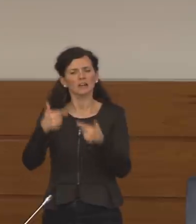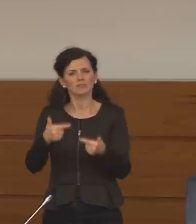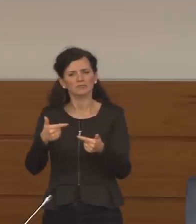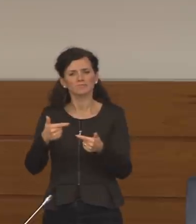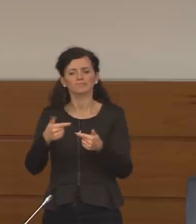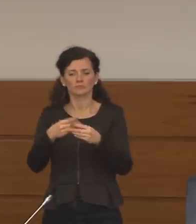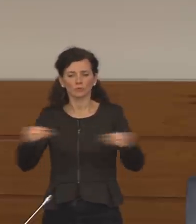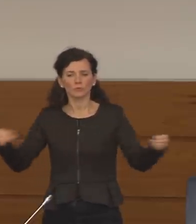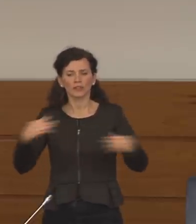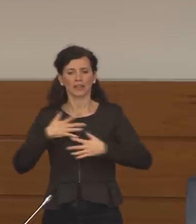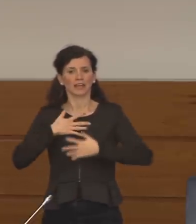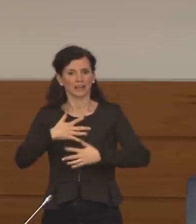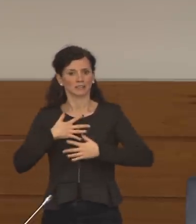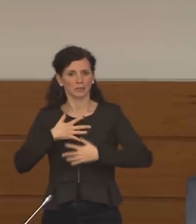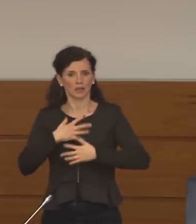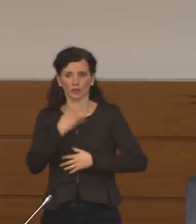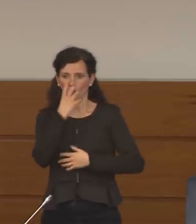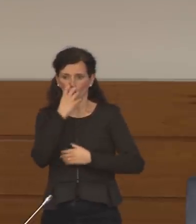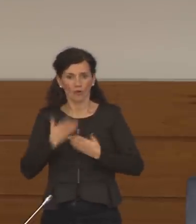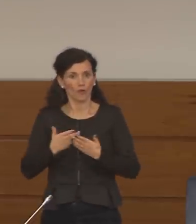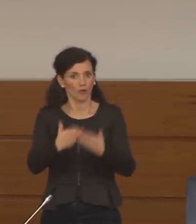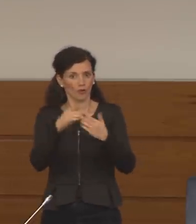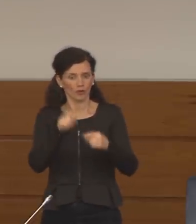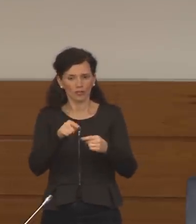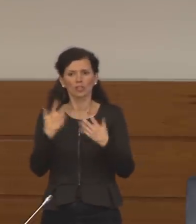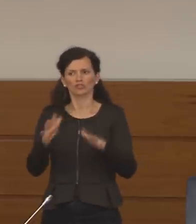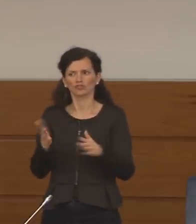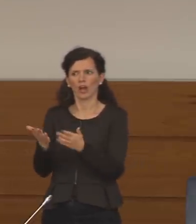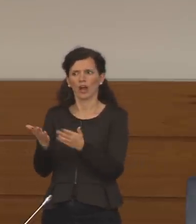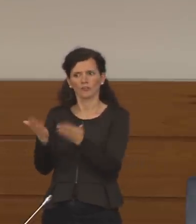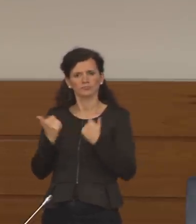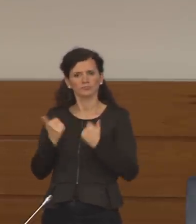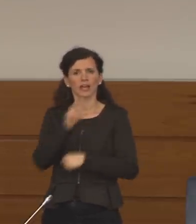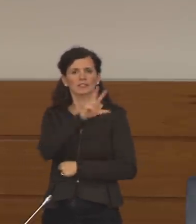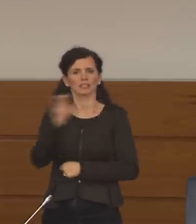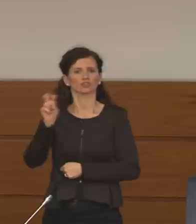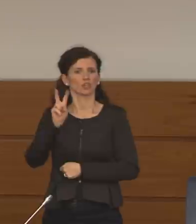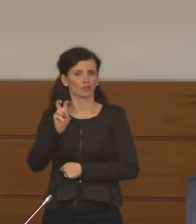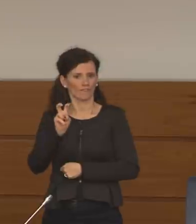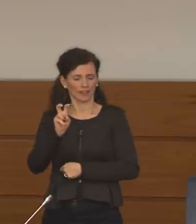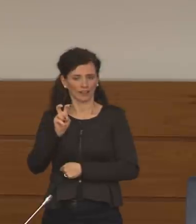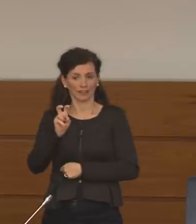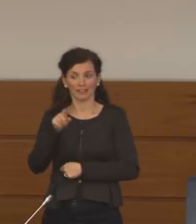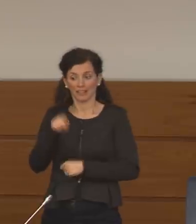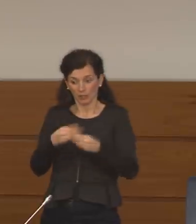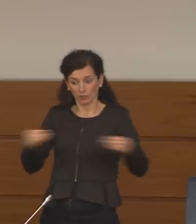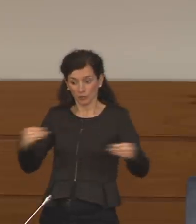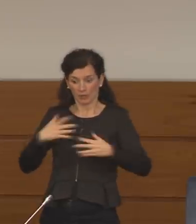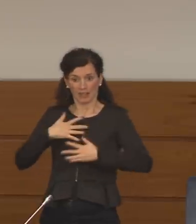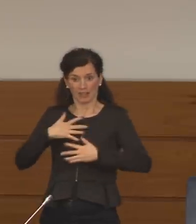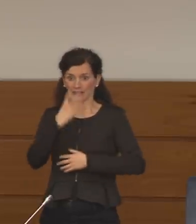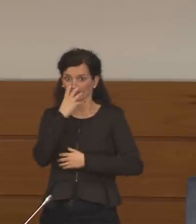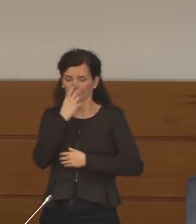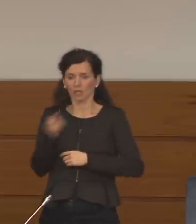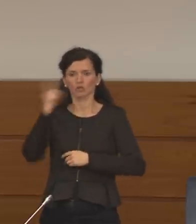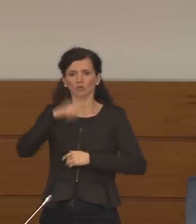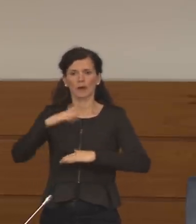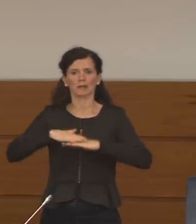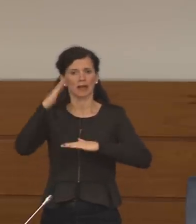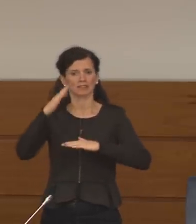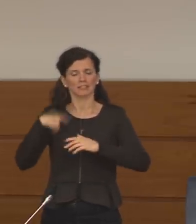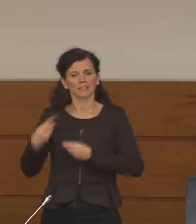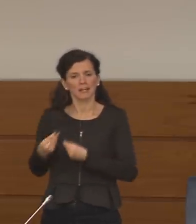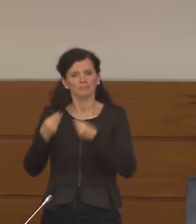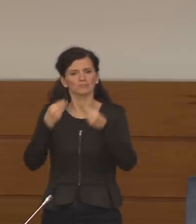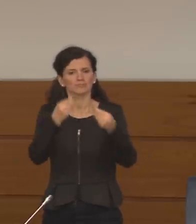respiratori ne abbiamo già presi 320 questi qui saranno destinati domani mattina nelle